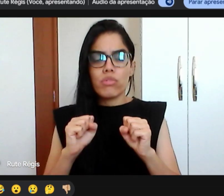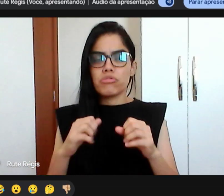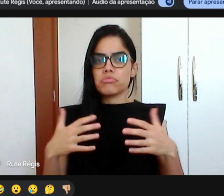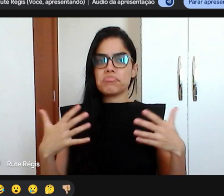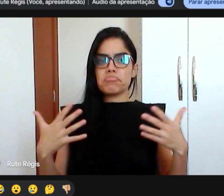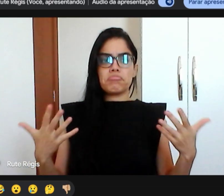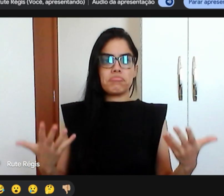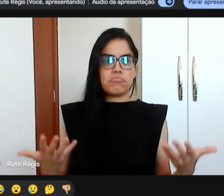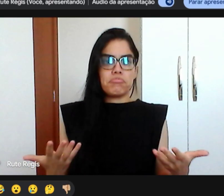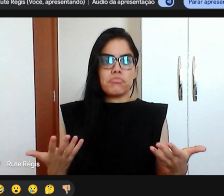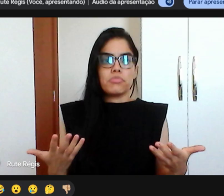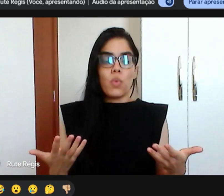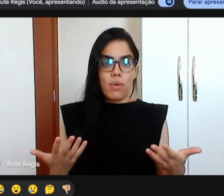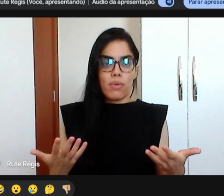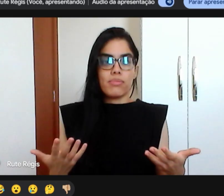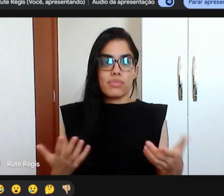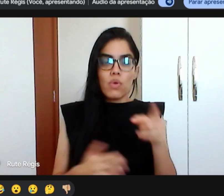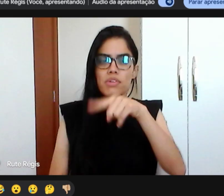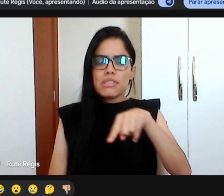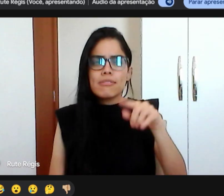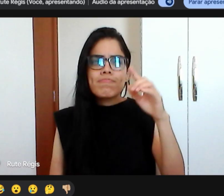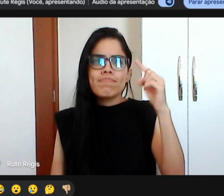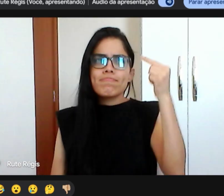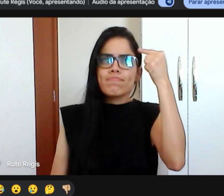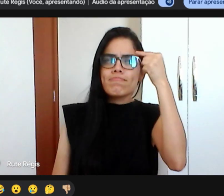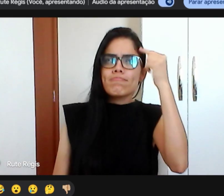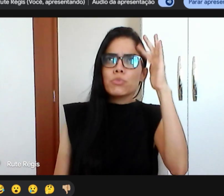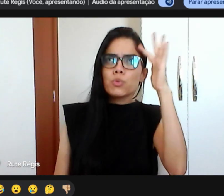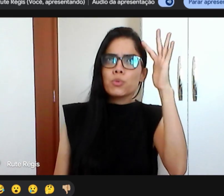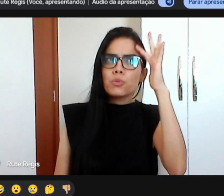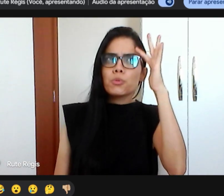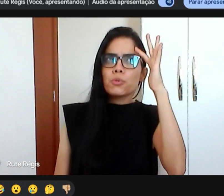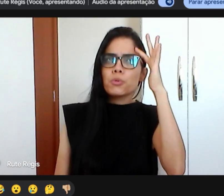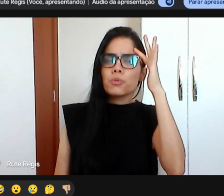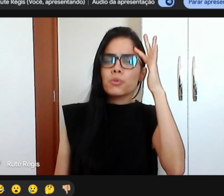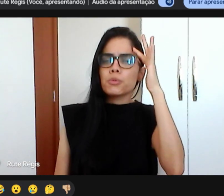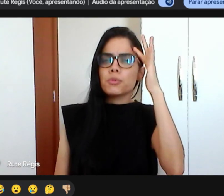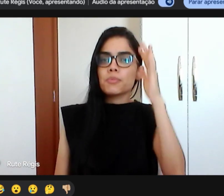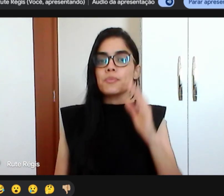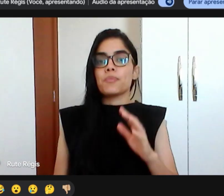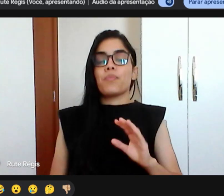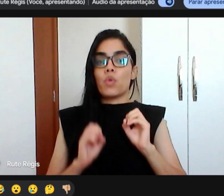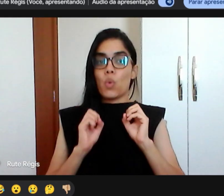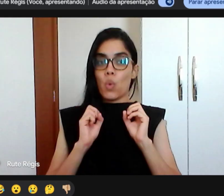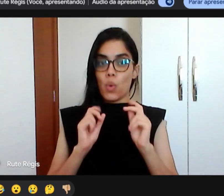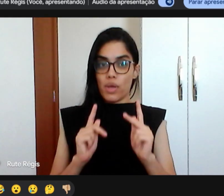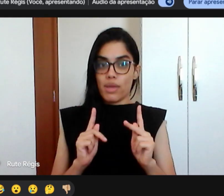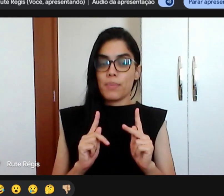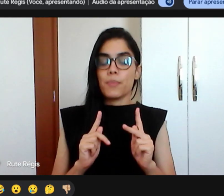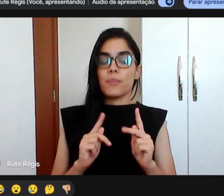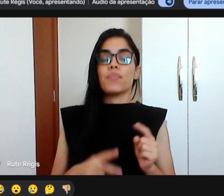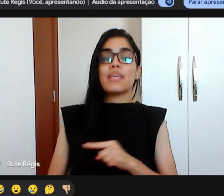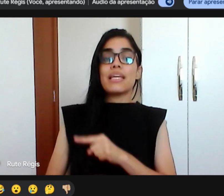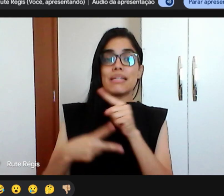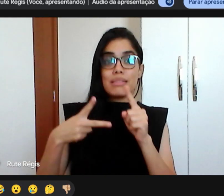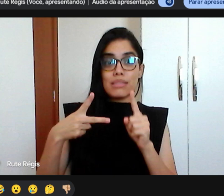área da linguística? Qual é essa área do conhecimento? E aí vocês vão refletir sobre